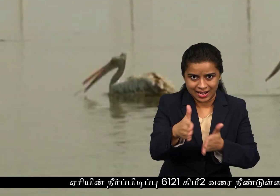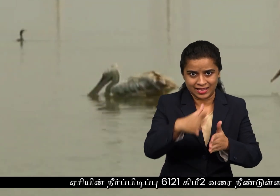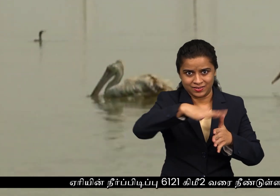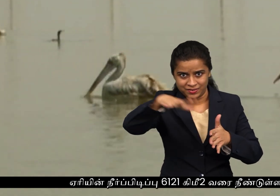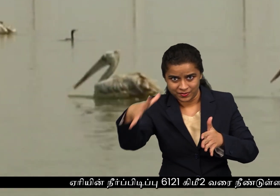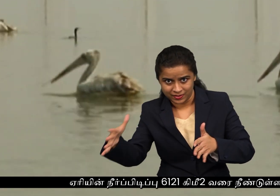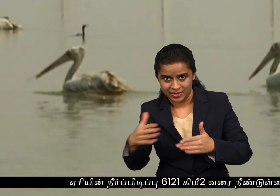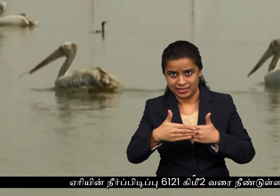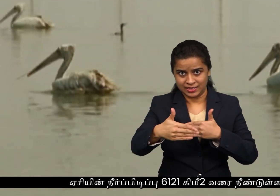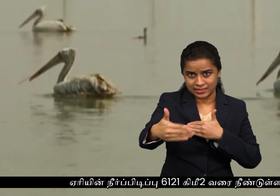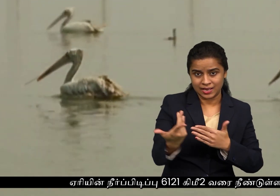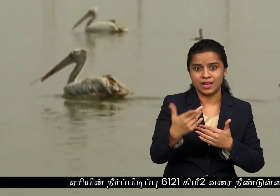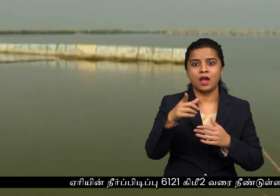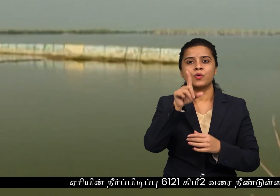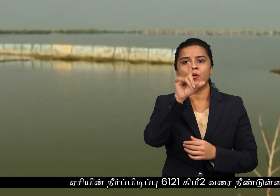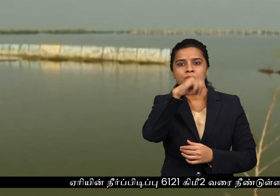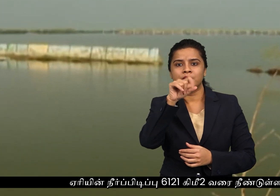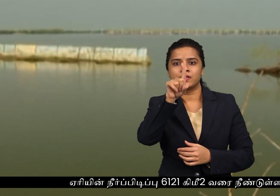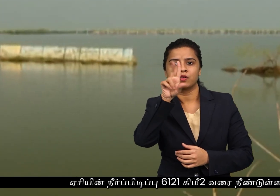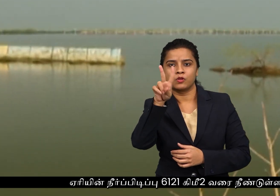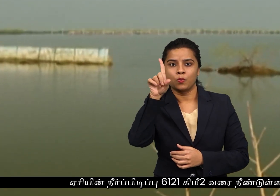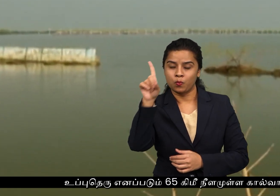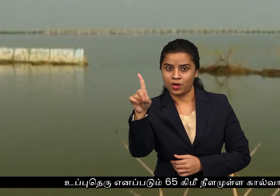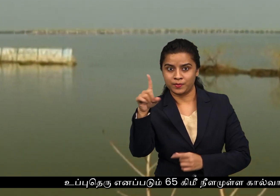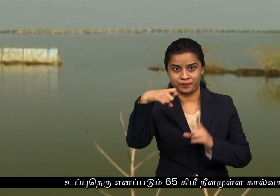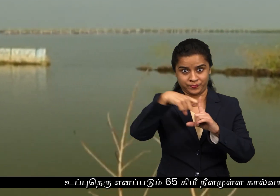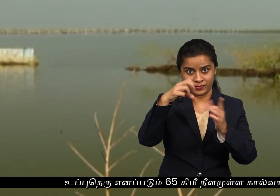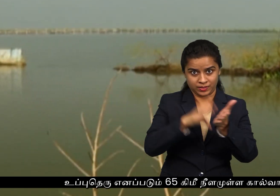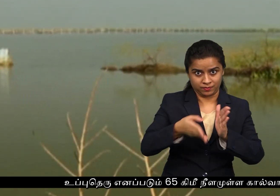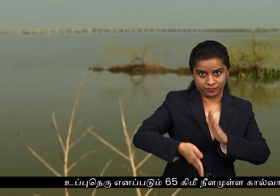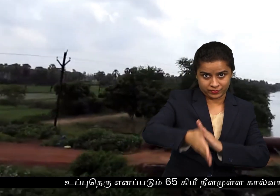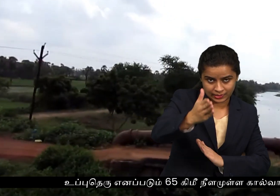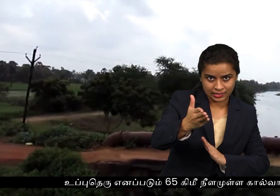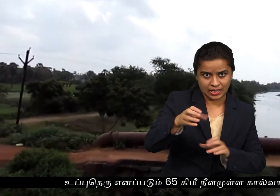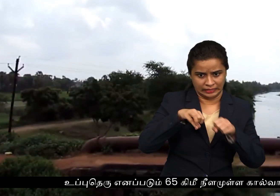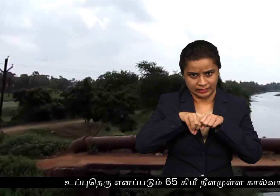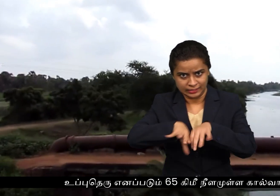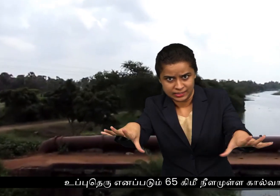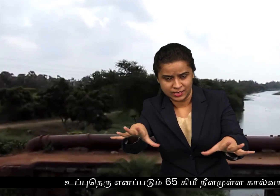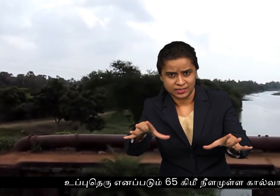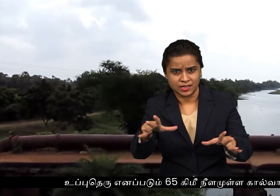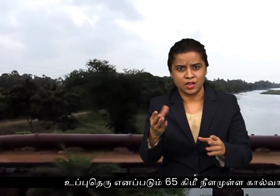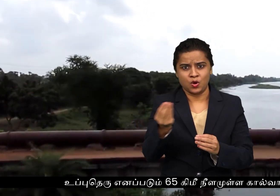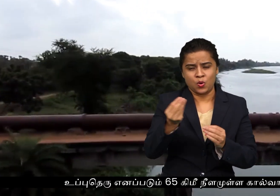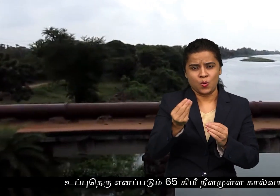6121 கிலோமீட்டர் வரை நீண்டுள்ளது மற்றும் உப்புத்தெரு எனப்படும் 65 கிலோமீட்டர் நீளமுள்ள